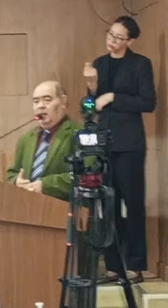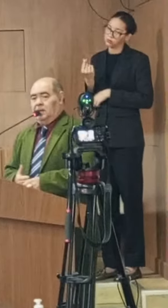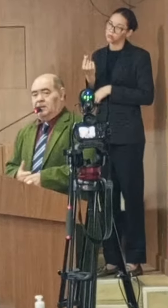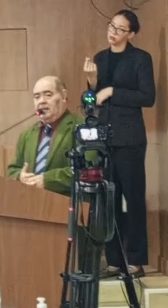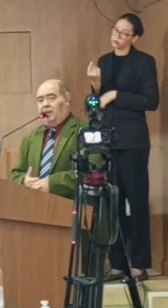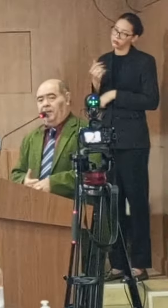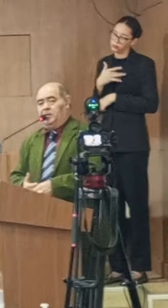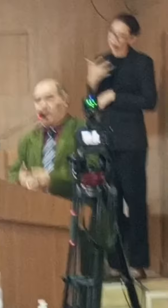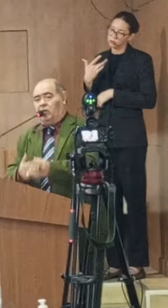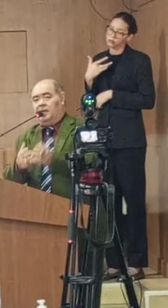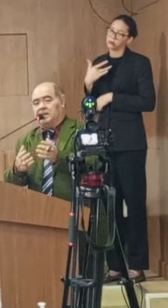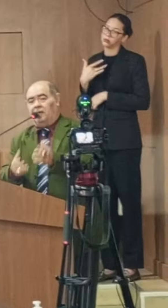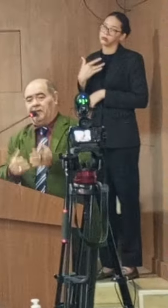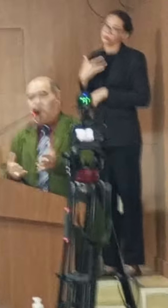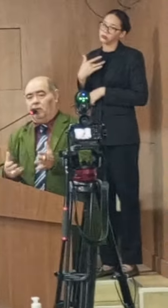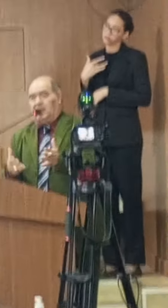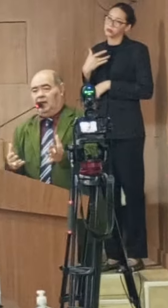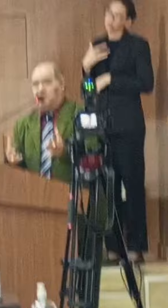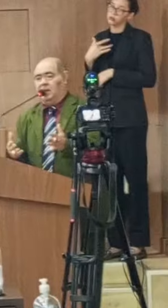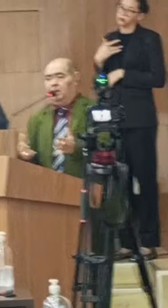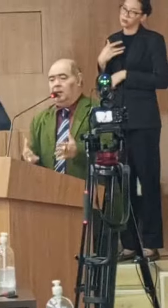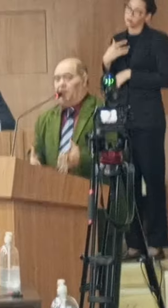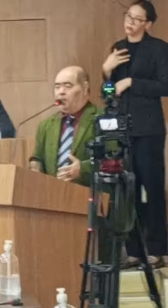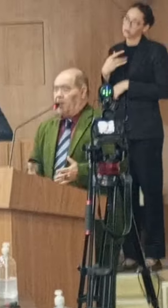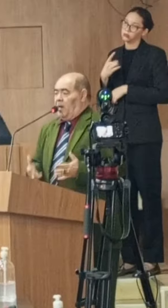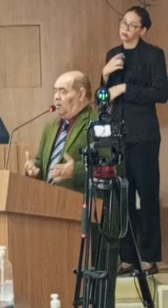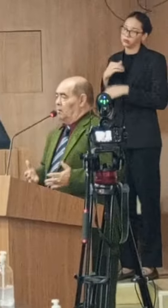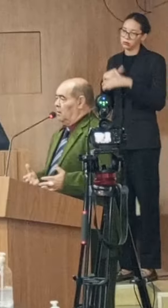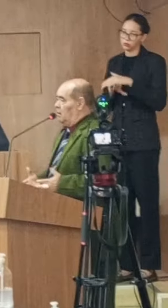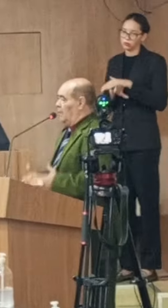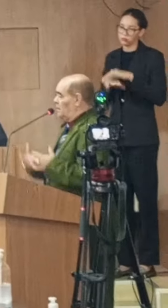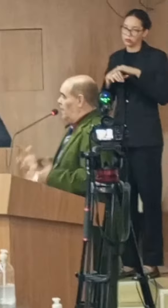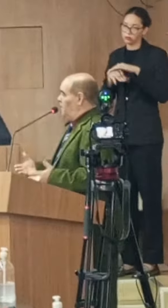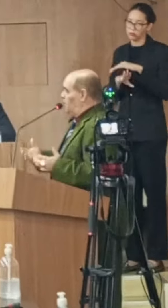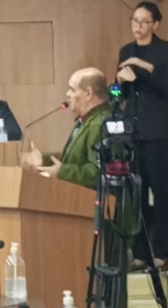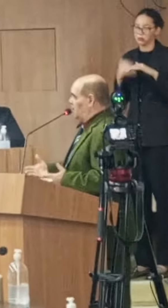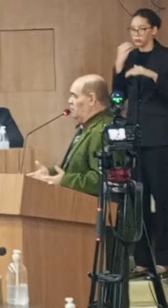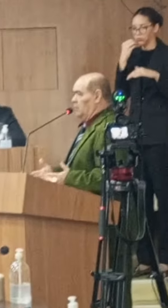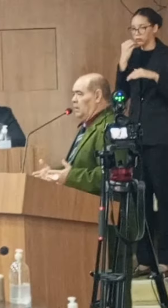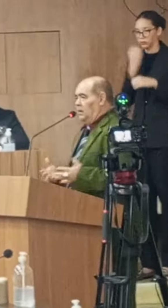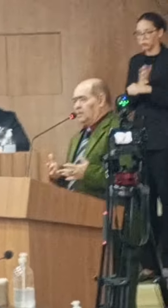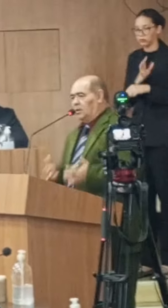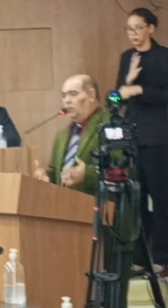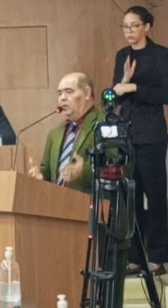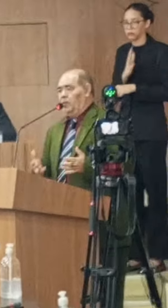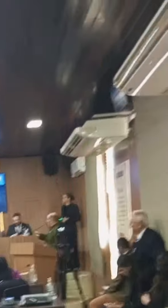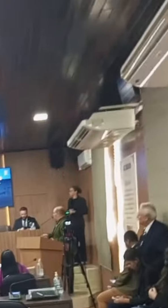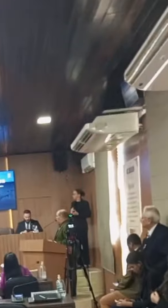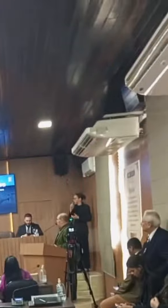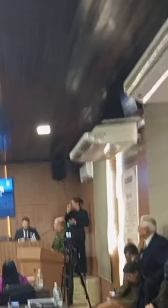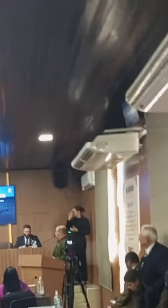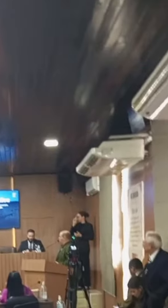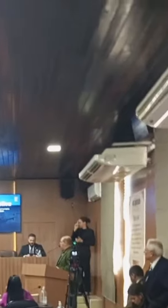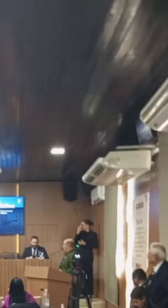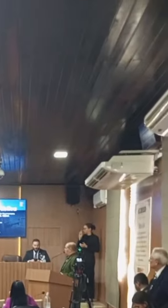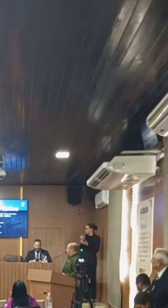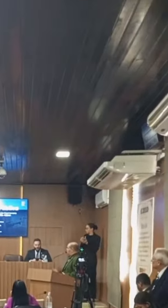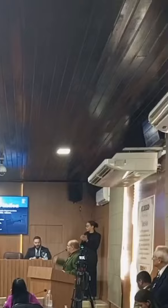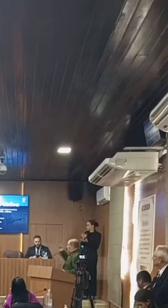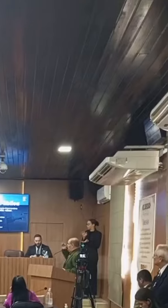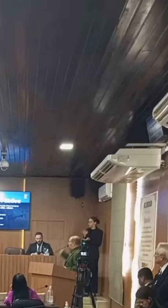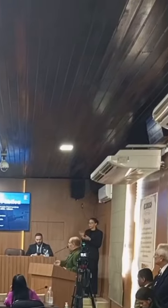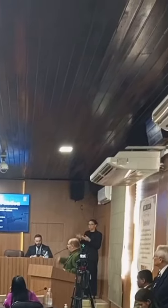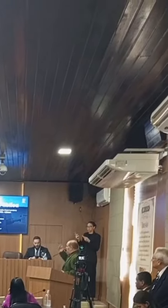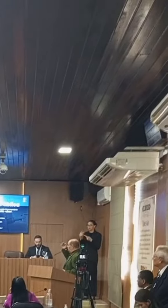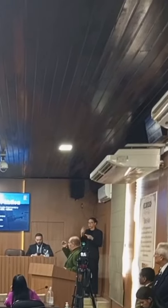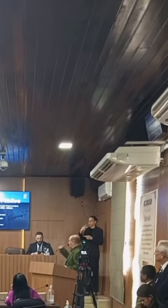saúde, exatamente para começar a fazer um caixa para tentar implantar em São Luís do Idoso,